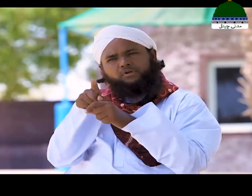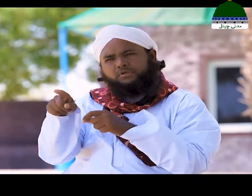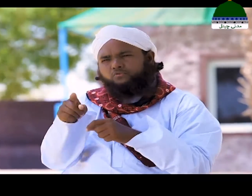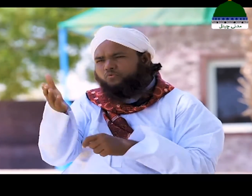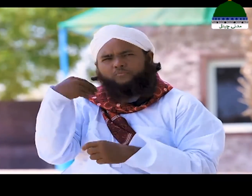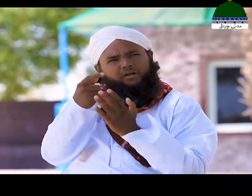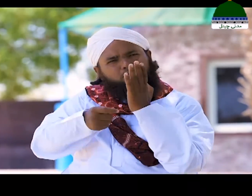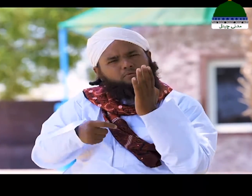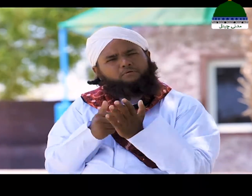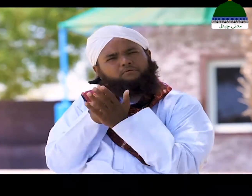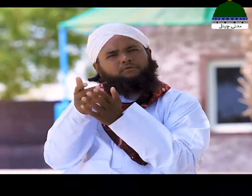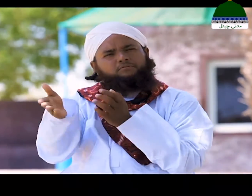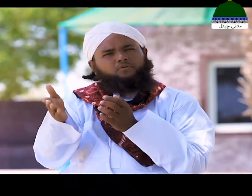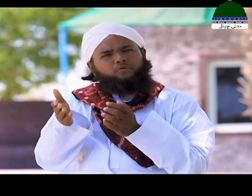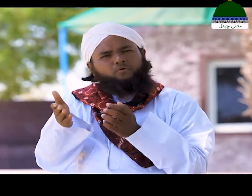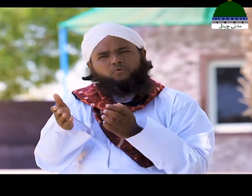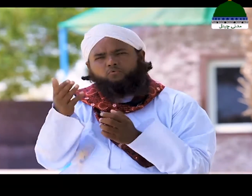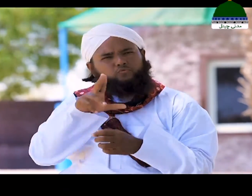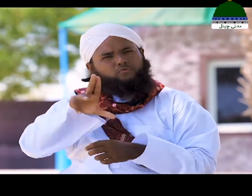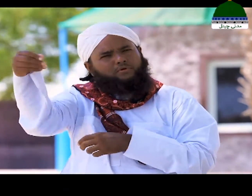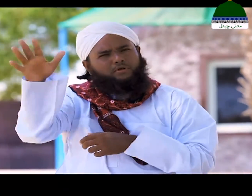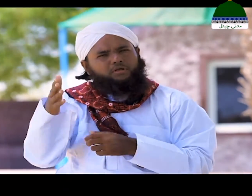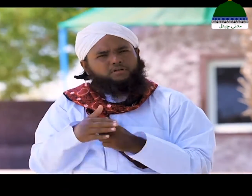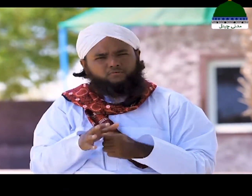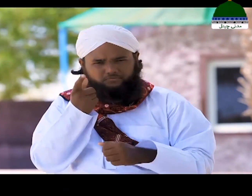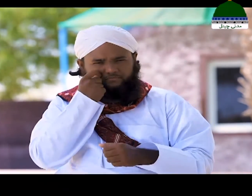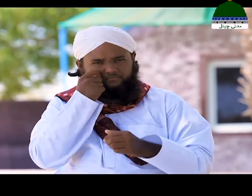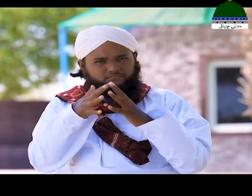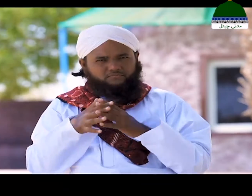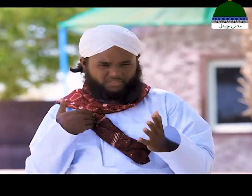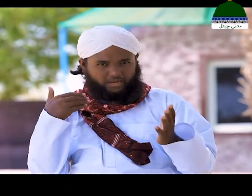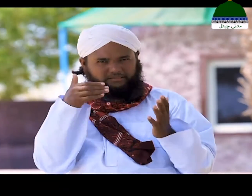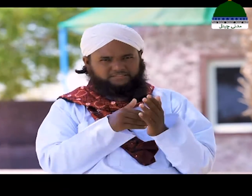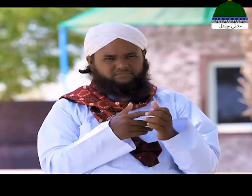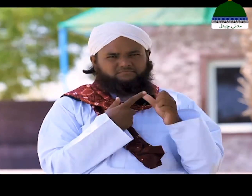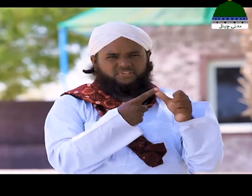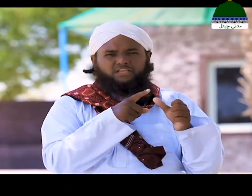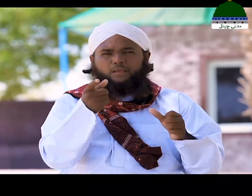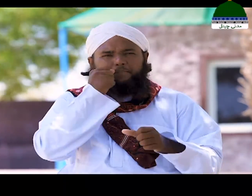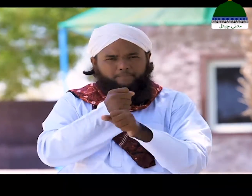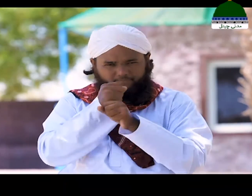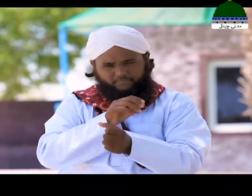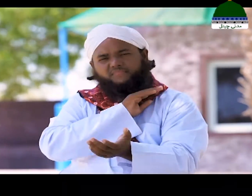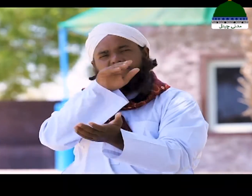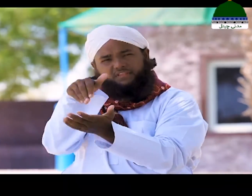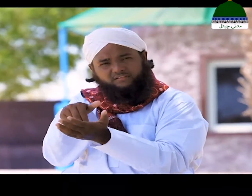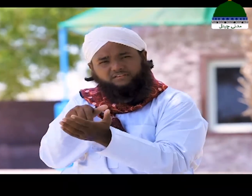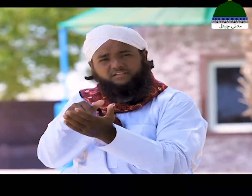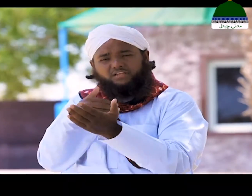جو خط دیا تھا اس کا کیا ہوا؟ اس شخص نے جواب دیا، میں آپ کا خط لے کر گورنر کے پاس جا رہا تھا کہ مجھے راستے میں فلاں